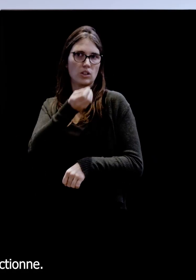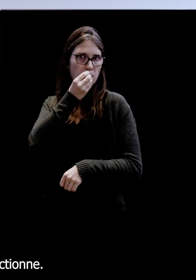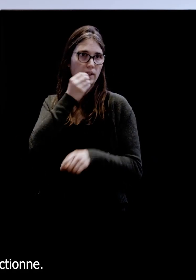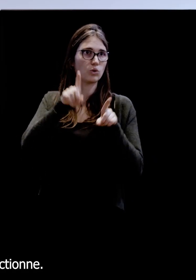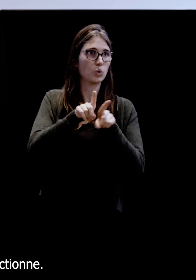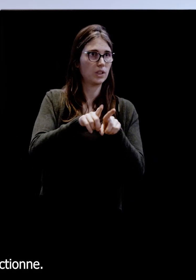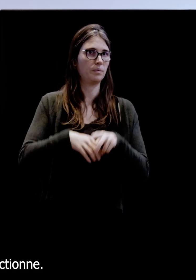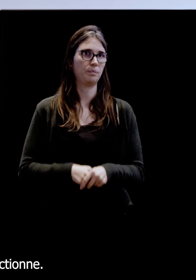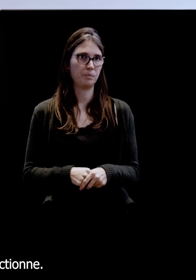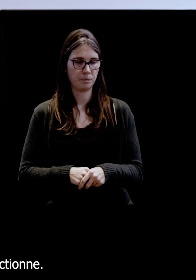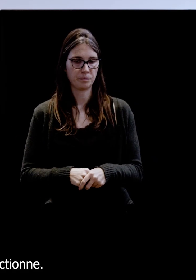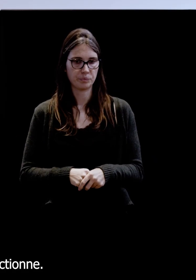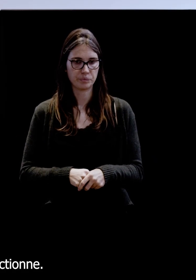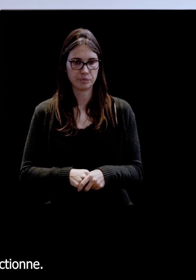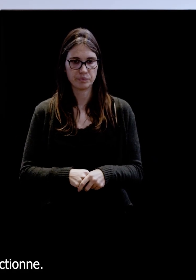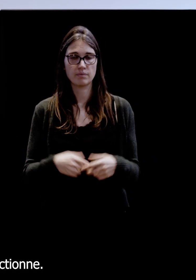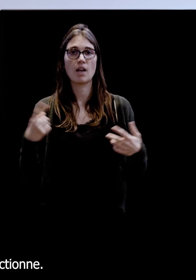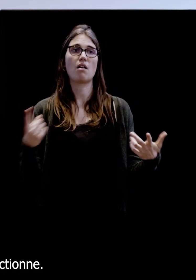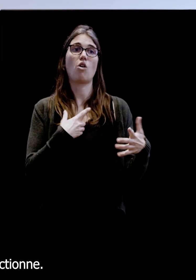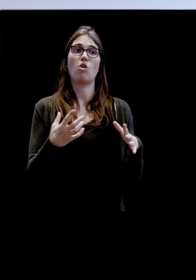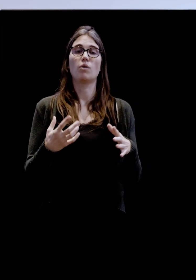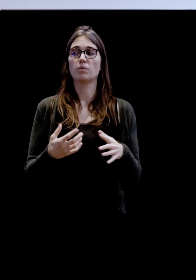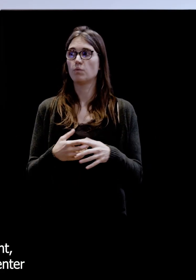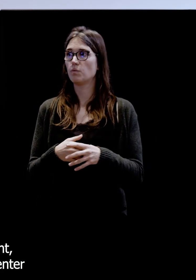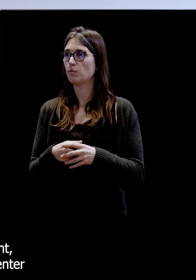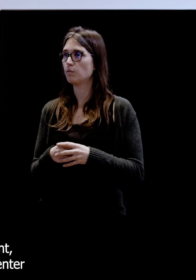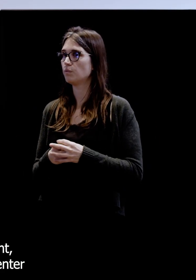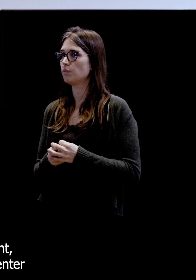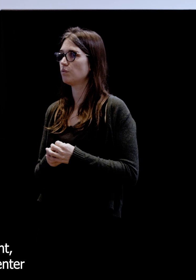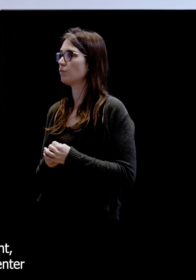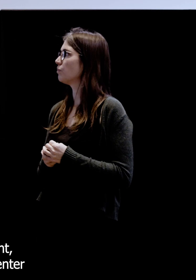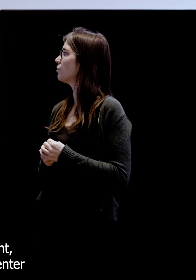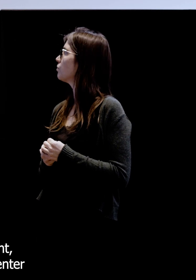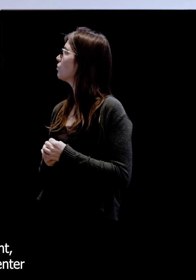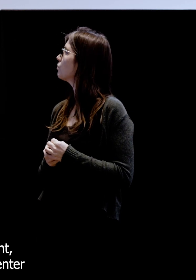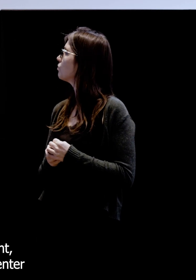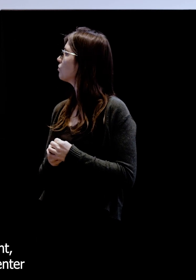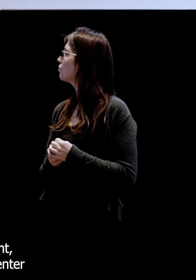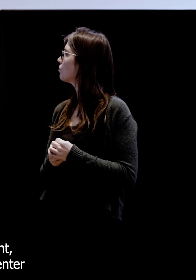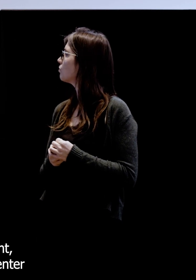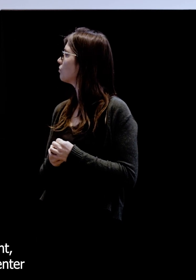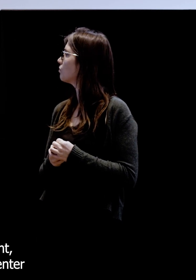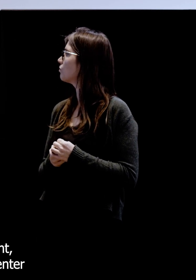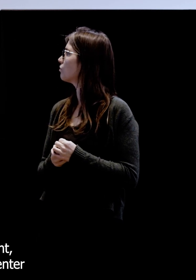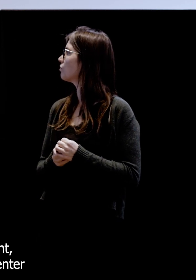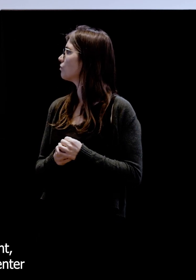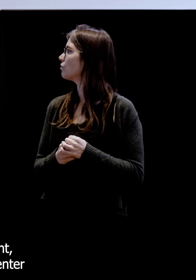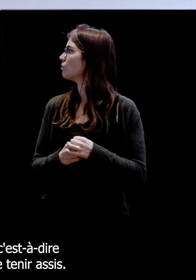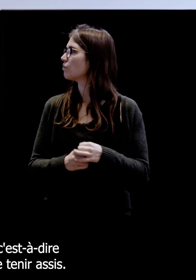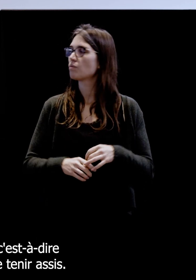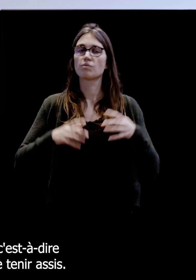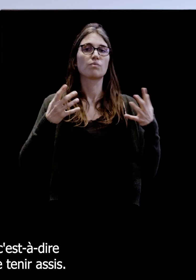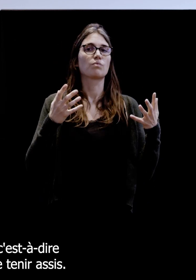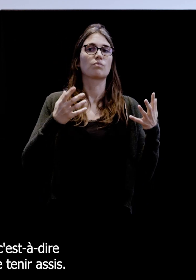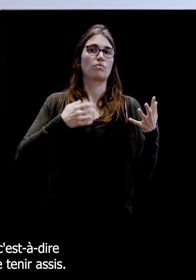Les skills, alors oui, ça dysfonctionne. Donc effectivement, pour pouvoir s'alimenter